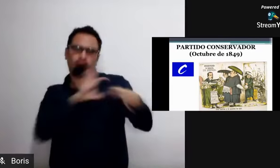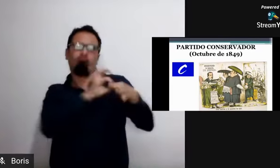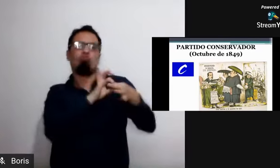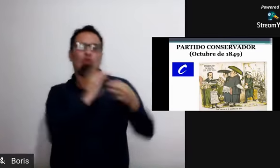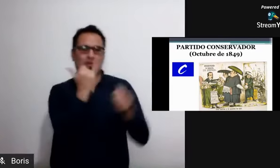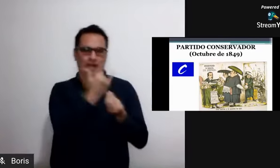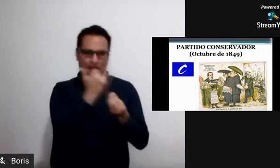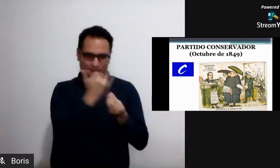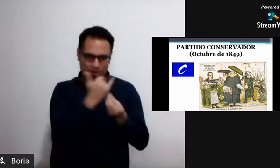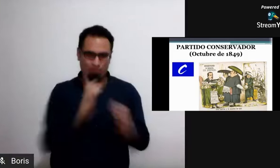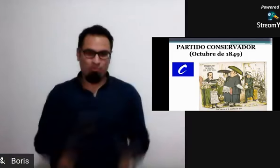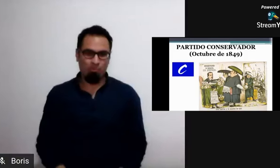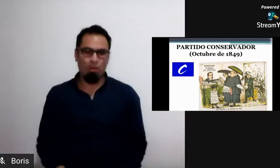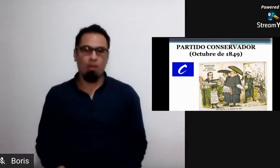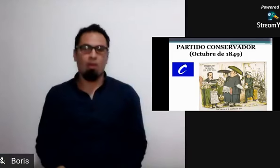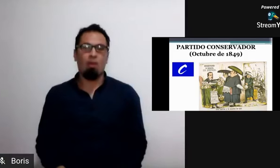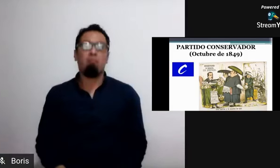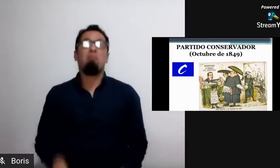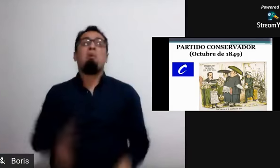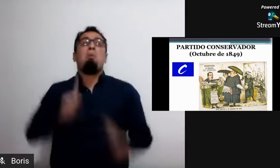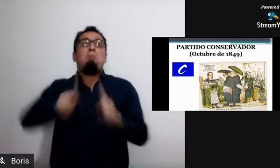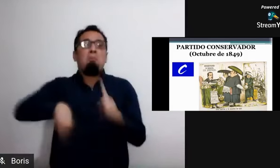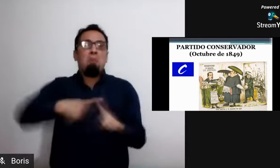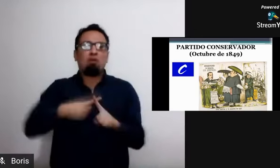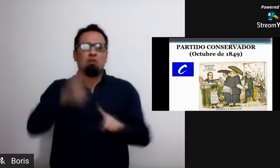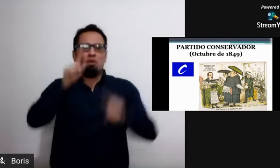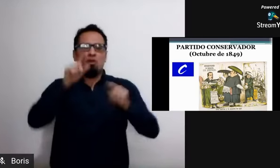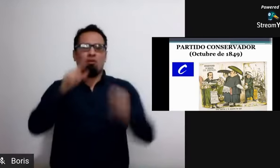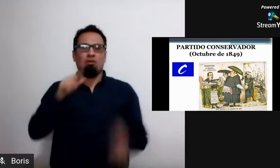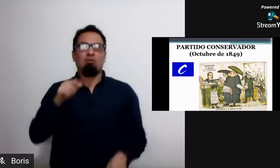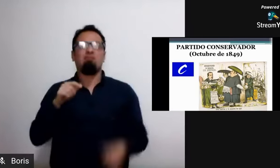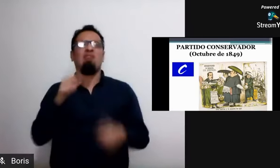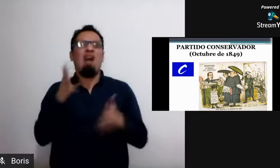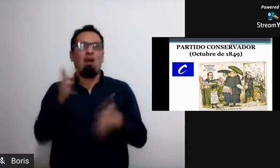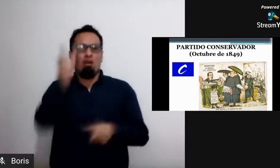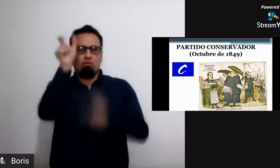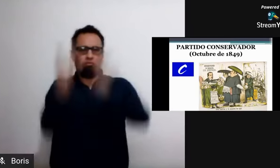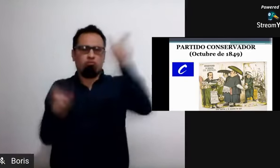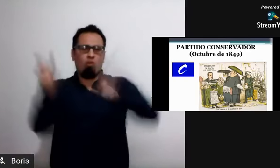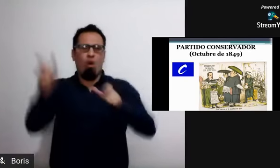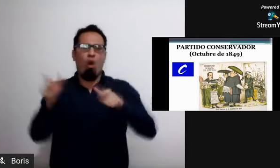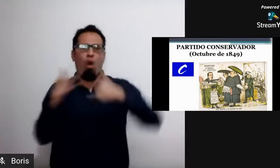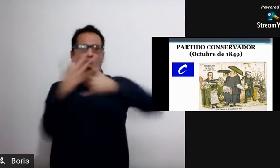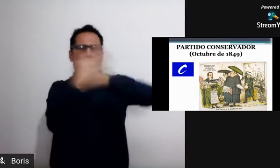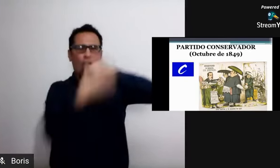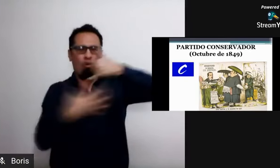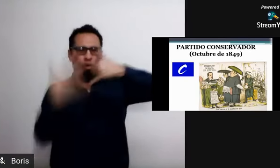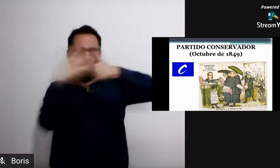y la incorporación de la Iglesia Católica a esa estructura política de partido. Y además,